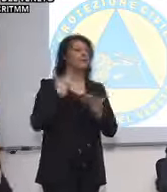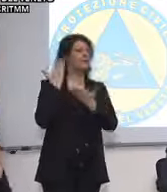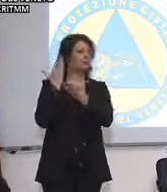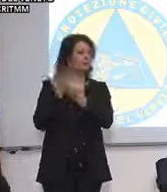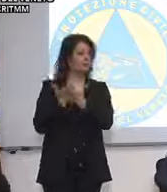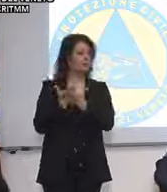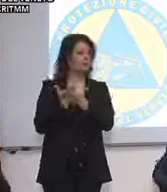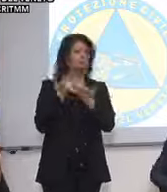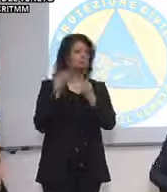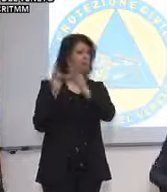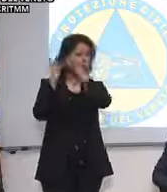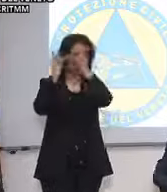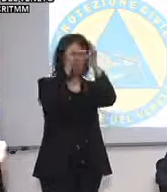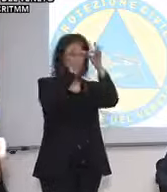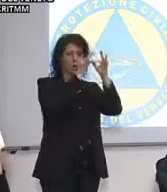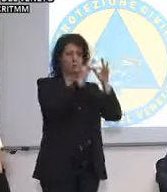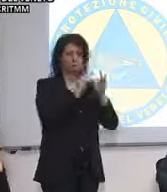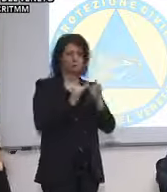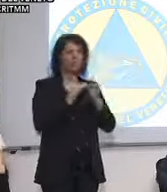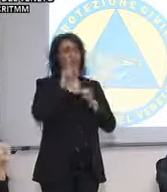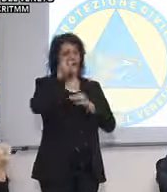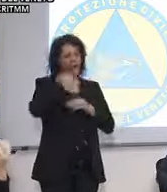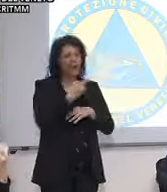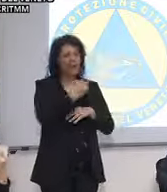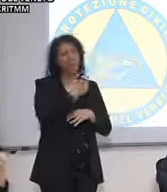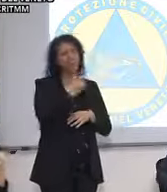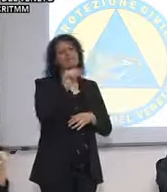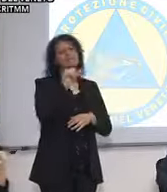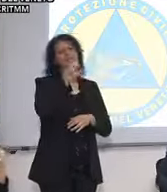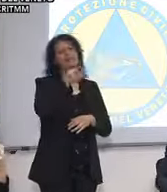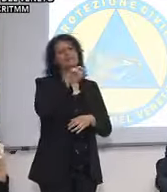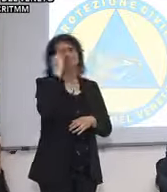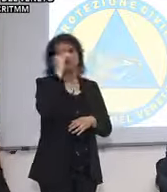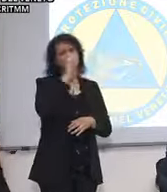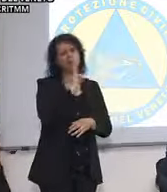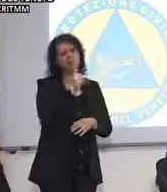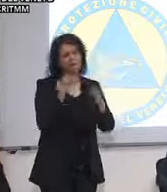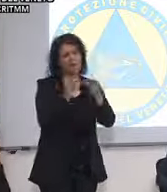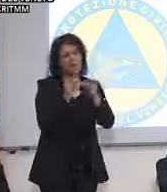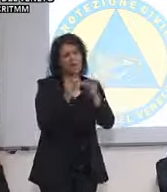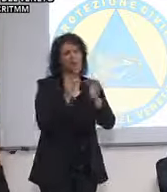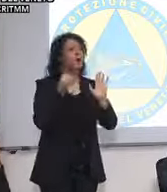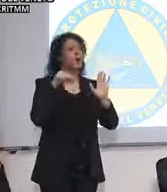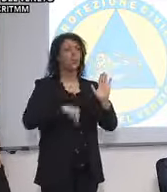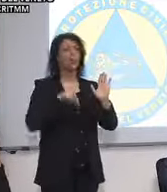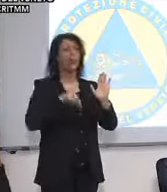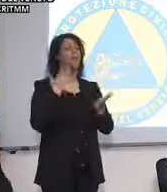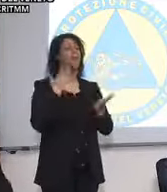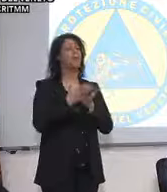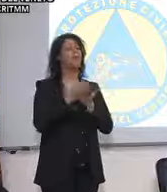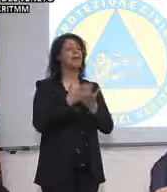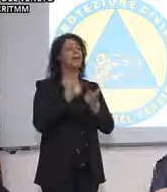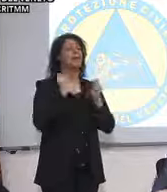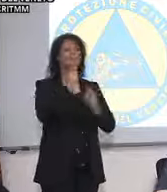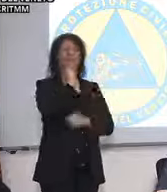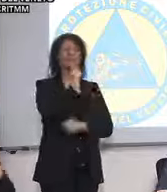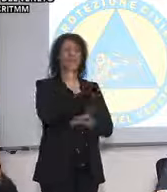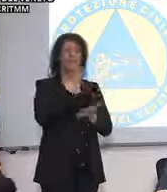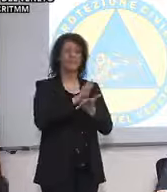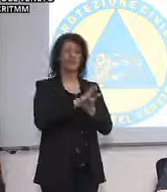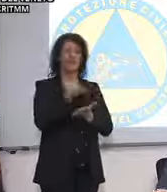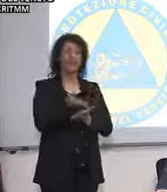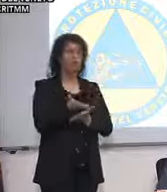col pensiero di tutti, anche col pensiero di Salvini, però non vorrei che questa conferenza stampa avesse un valore politico, però l'ho detto all'inizio, stiamo parlando di problemi